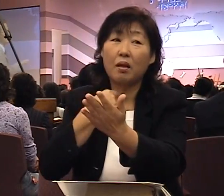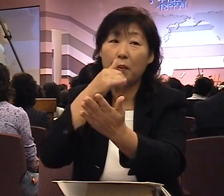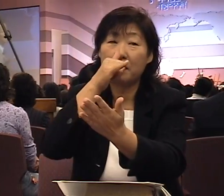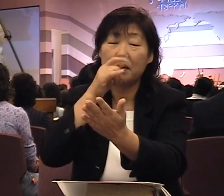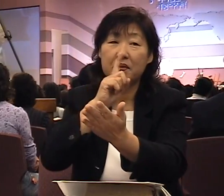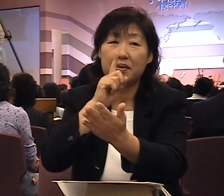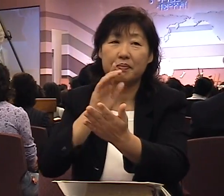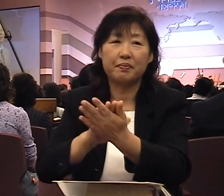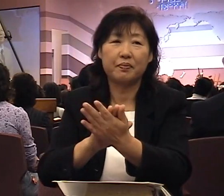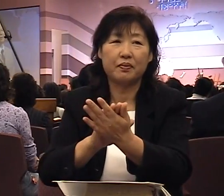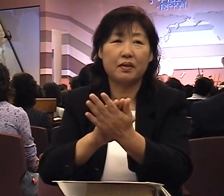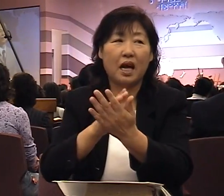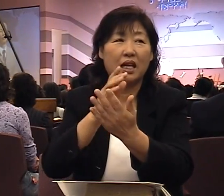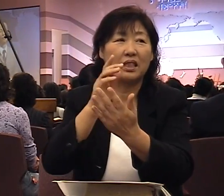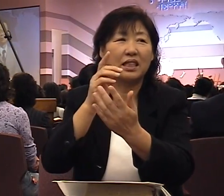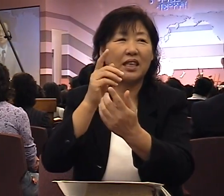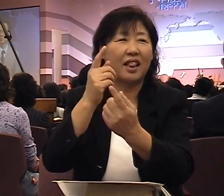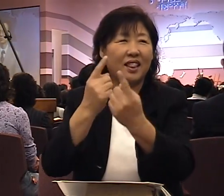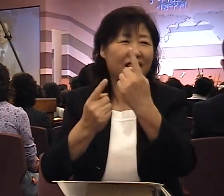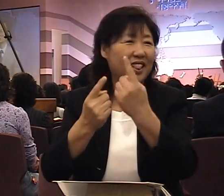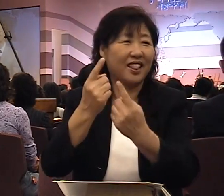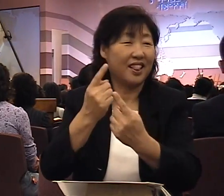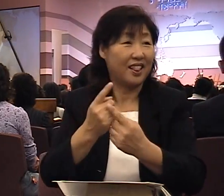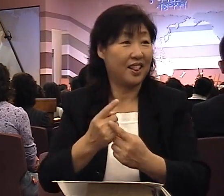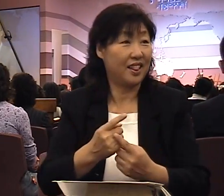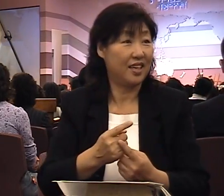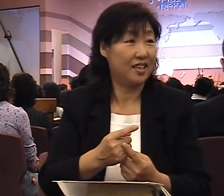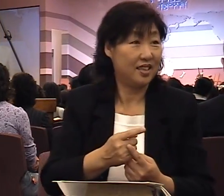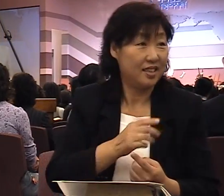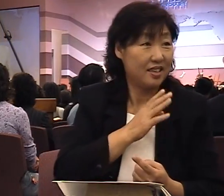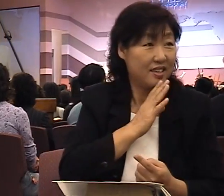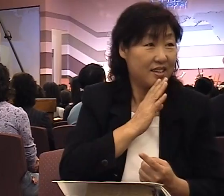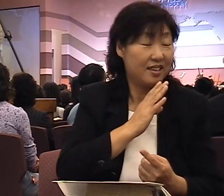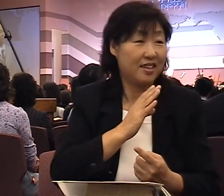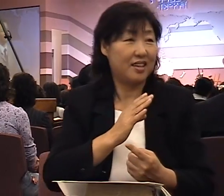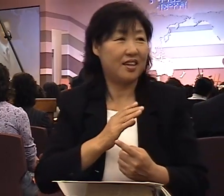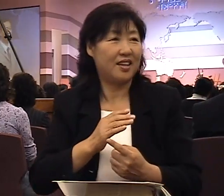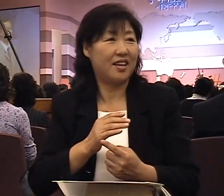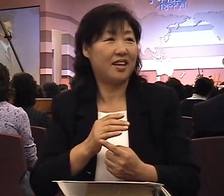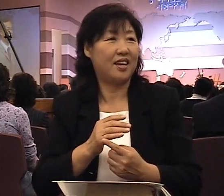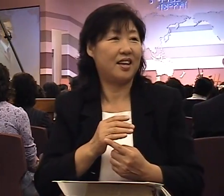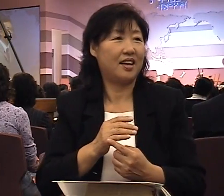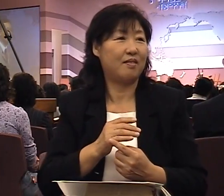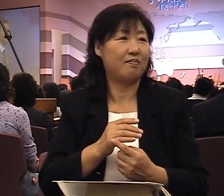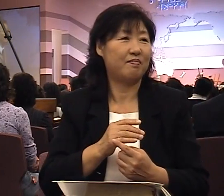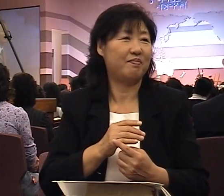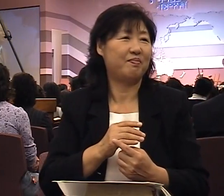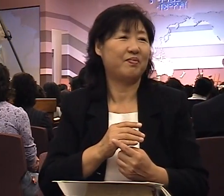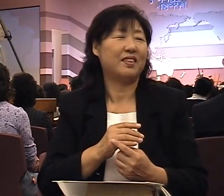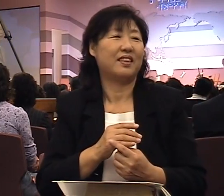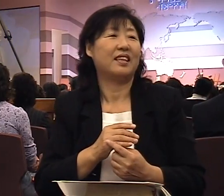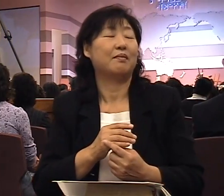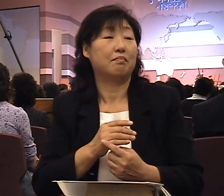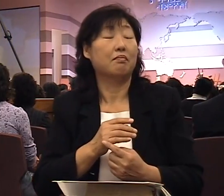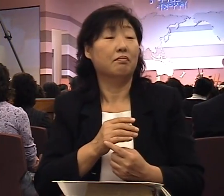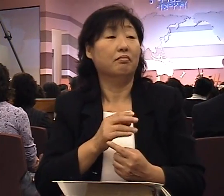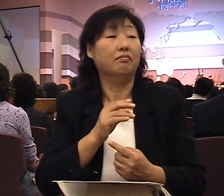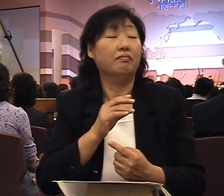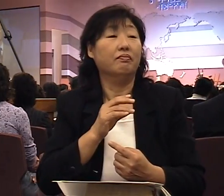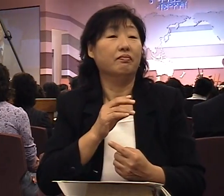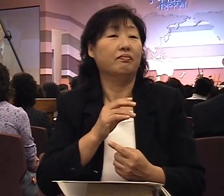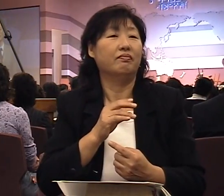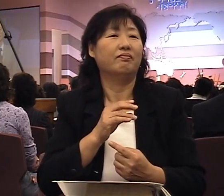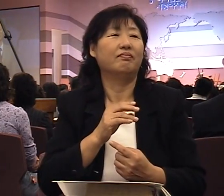이렇게 산불로 인하여 모든 그 나무와 모든 게 다 태워졌을지라도 새들은